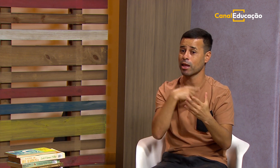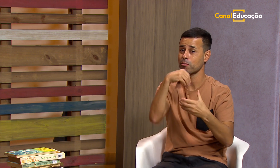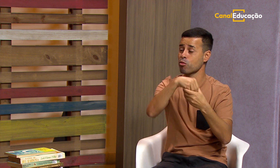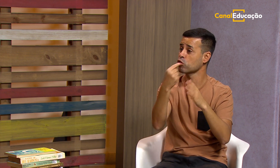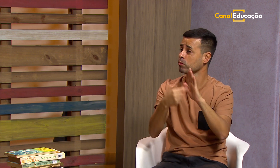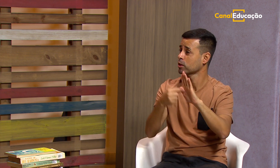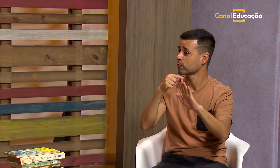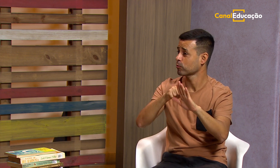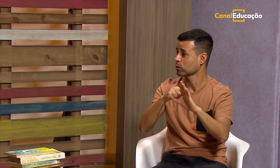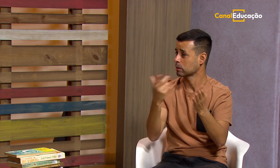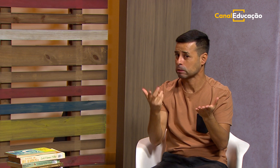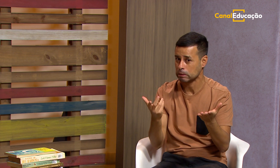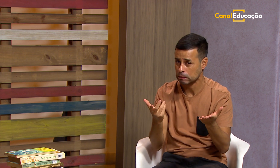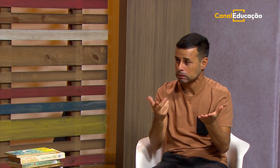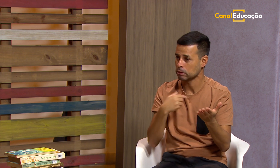uma língua oral e escrita.